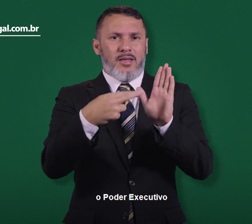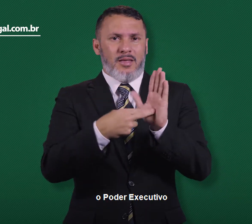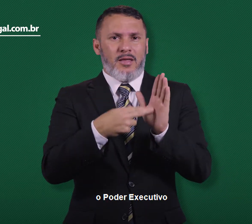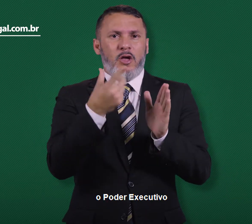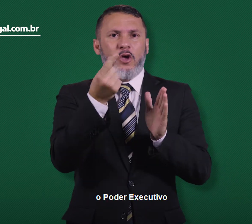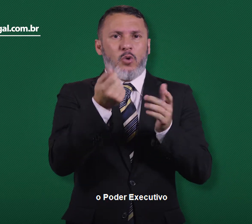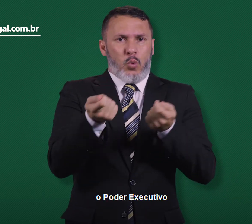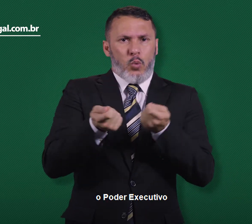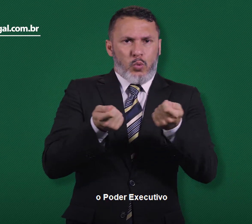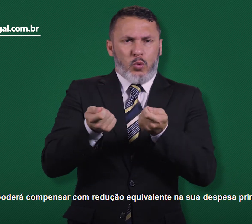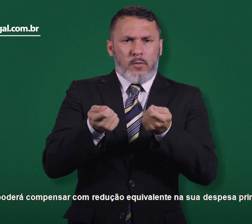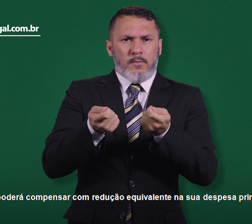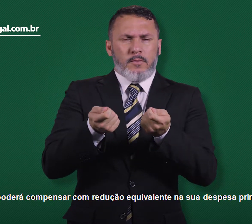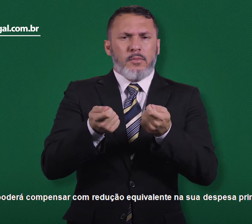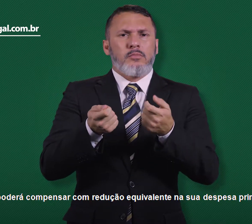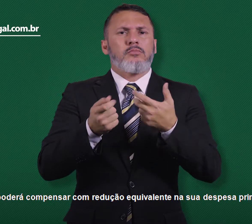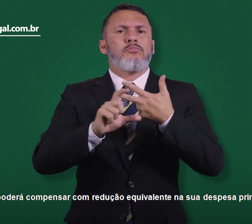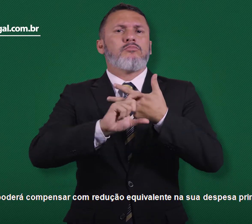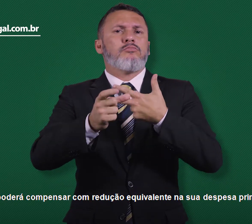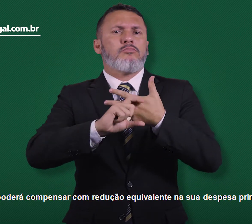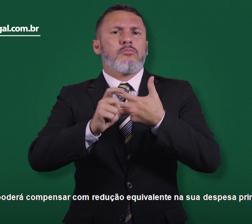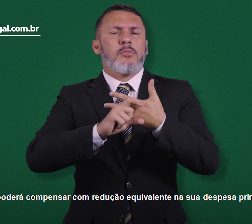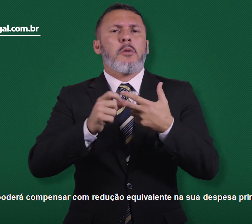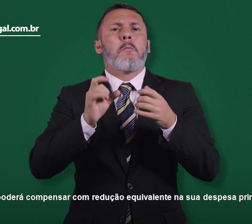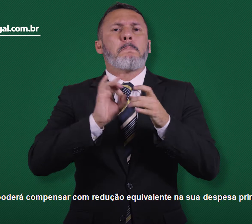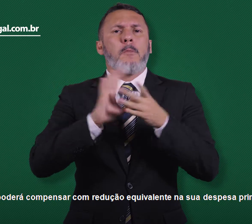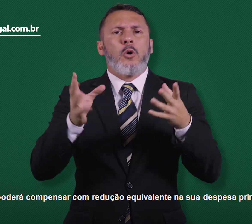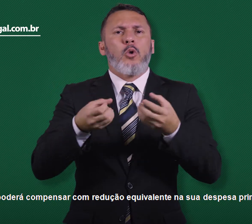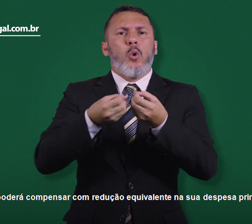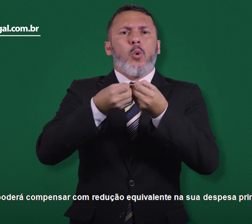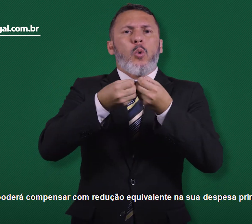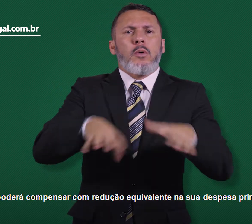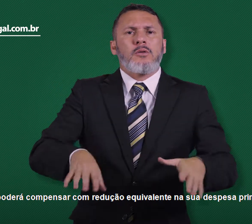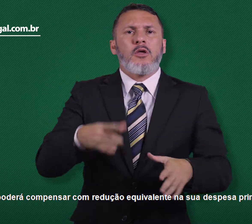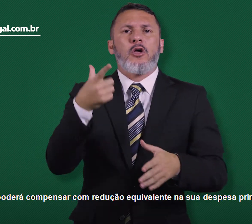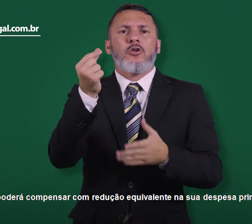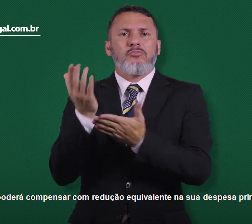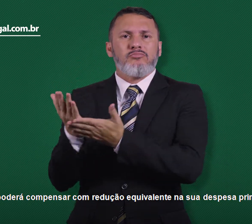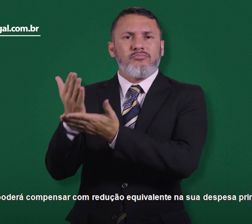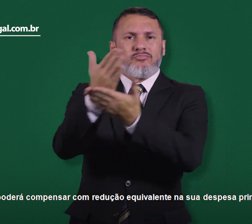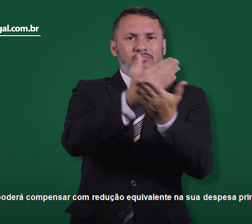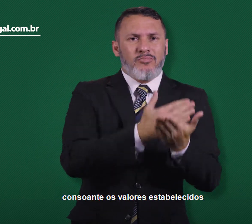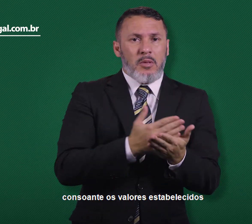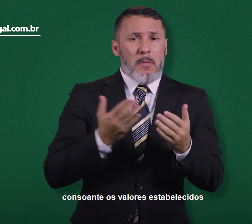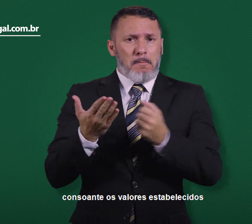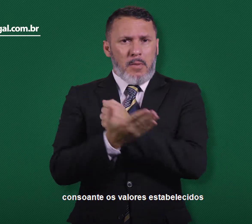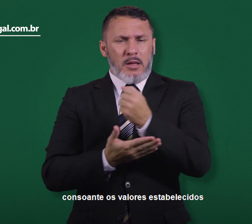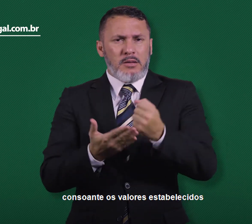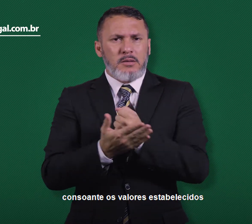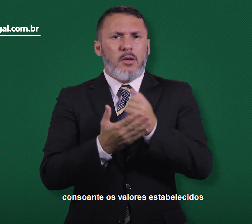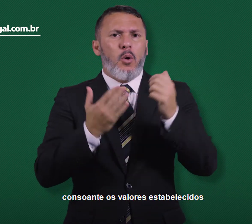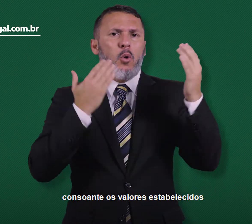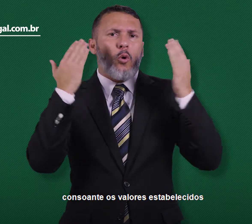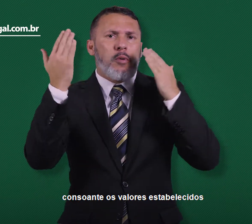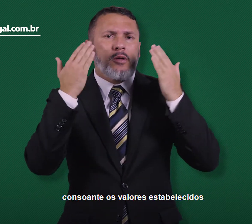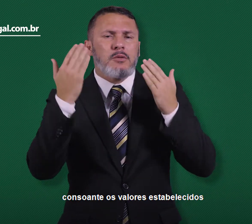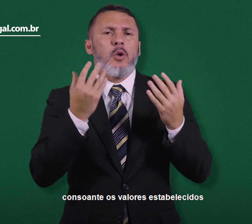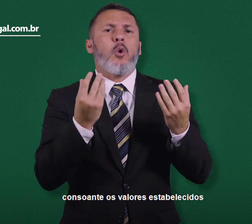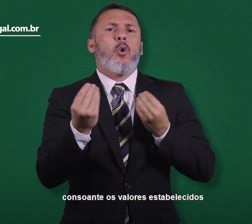Poder Executivo poderá compensar com redução equivalente na sua despesa primária, consoante aos valores